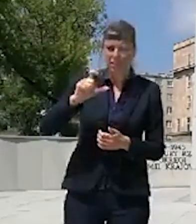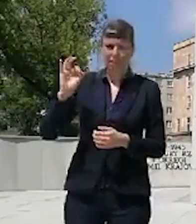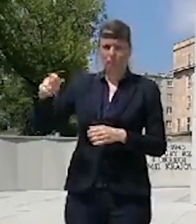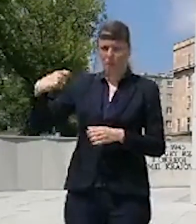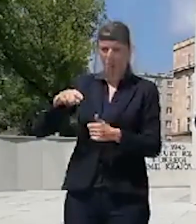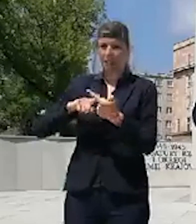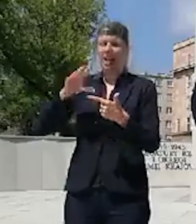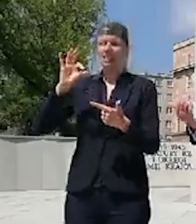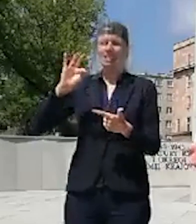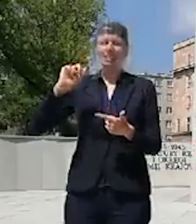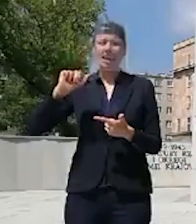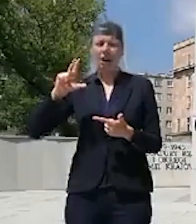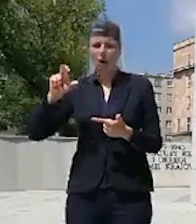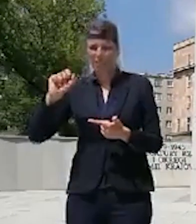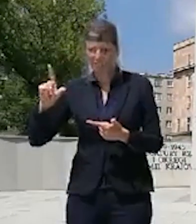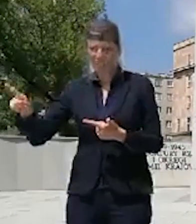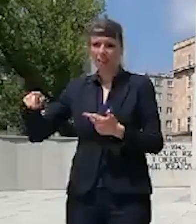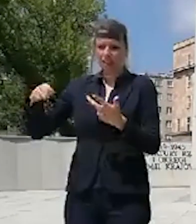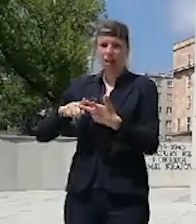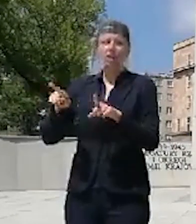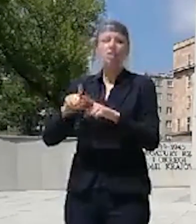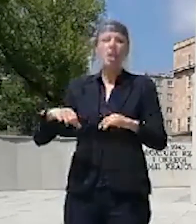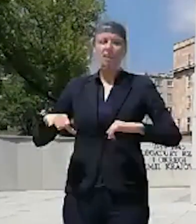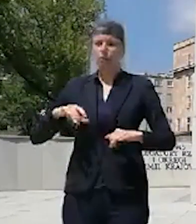Starachowic, rozmawialiśmy o tym z prezydentem Gniezna Tomaszem